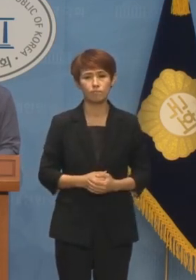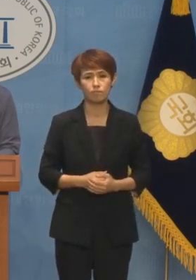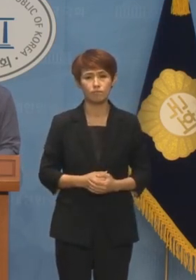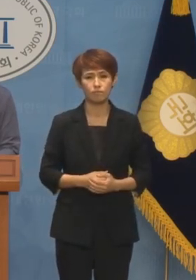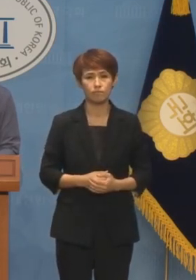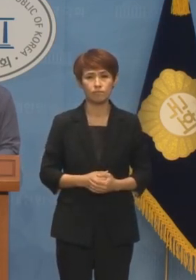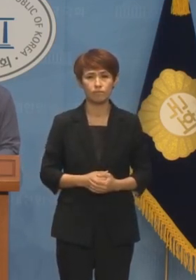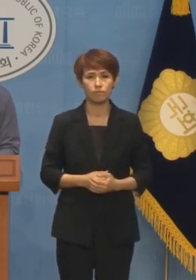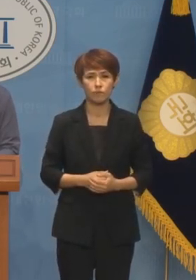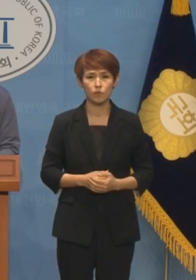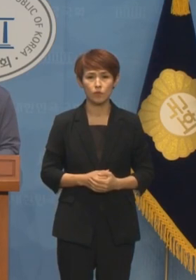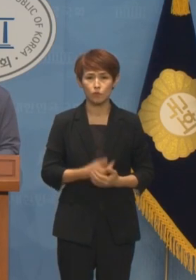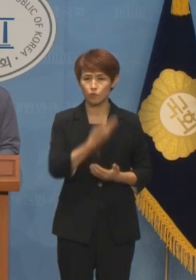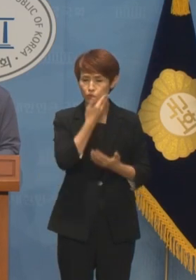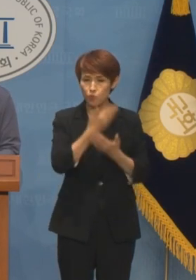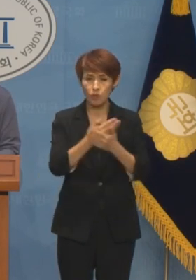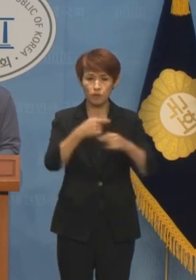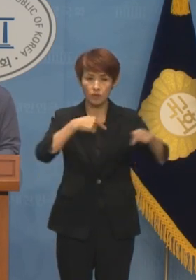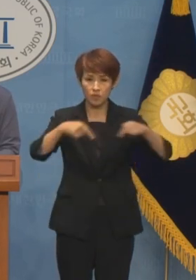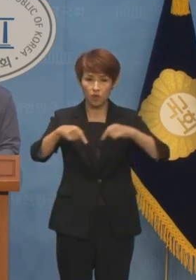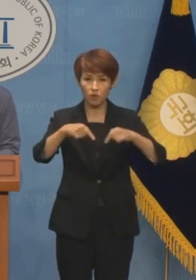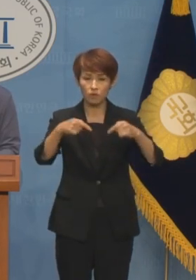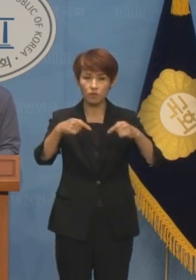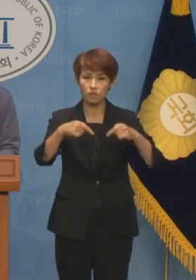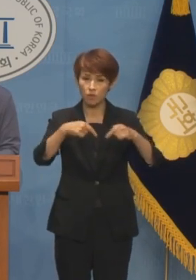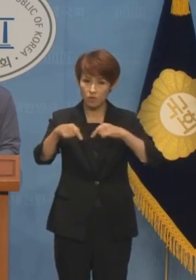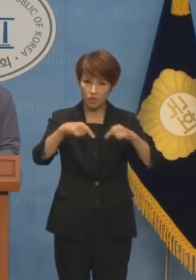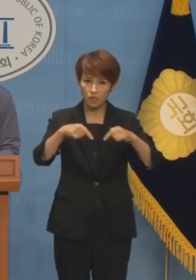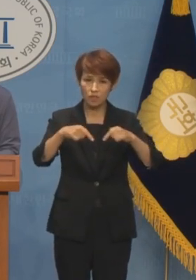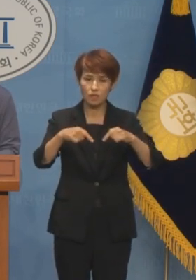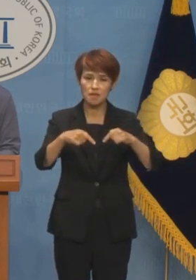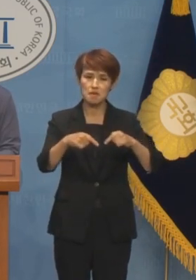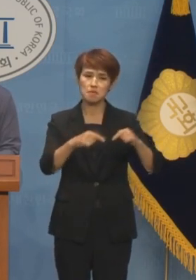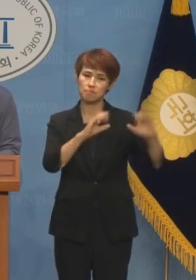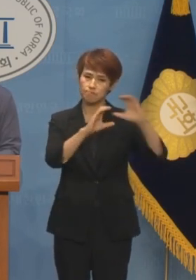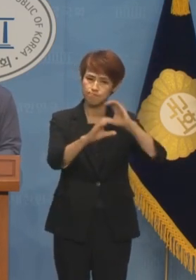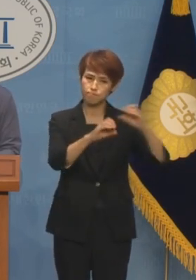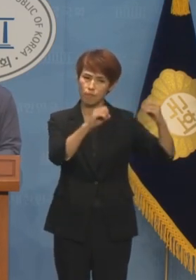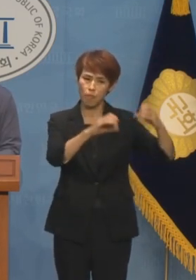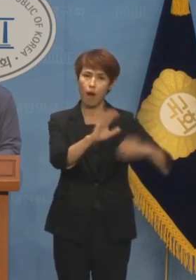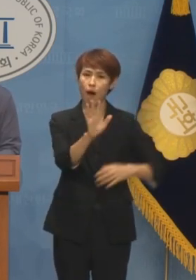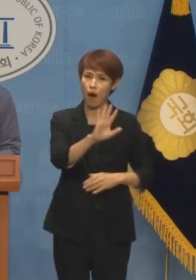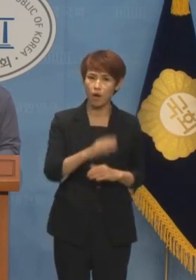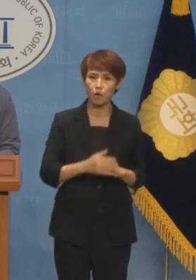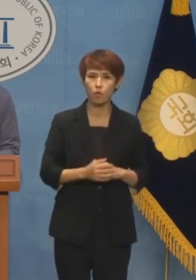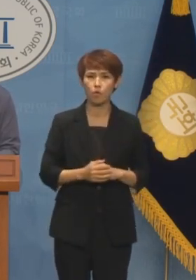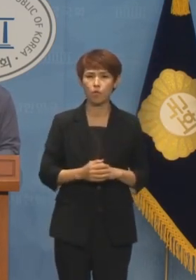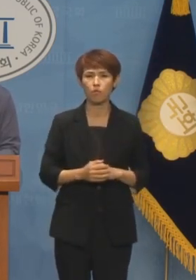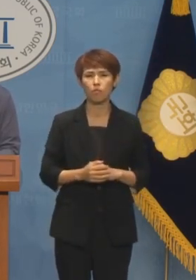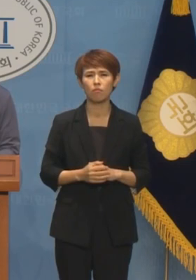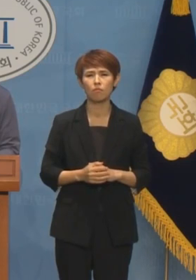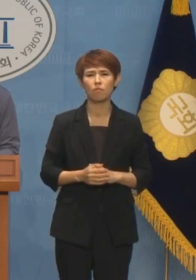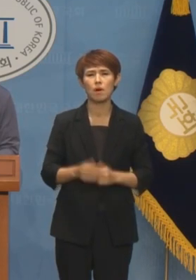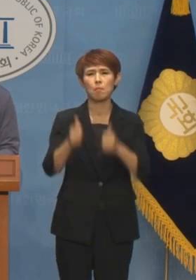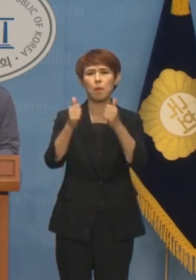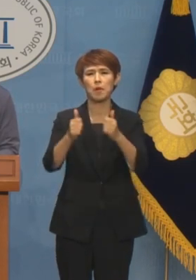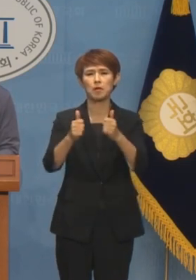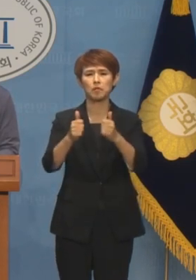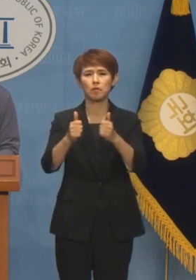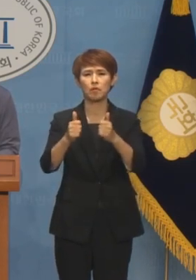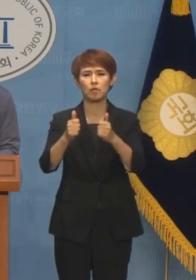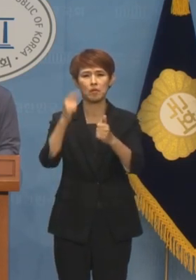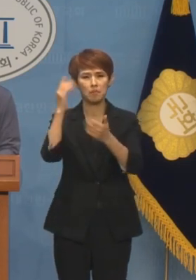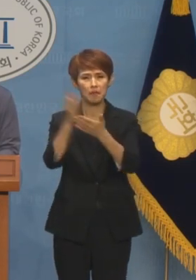아울러 중요한 국가정책이 타협이나 대화라는 정치적 방식이 아니라 계속하여 사법부